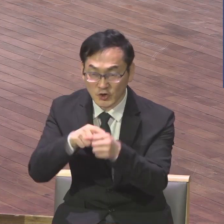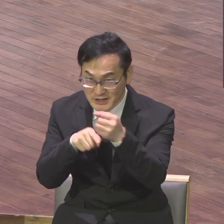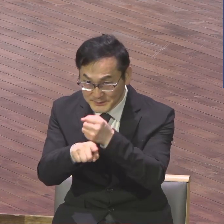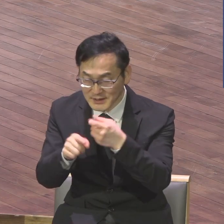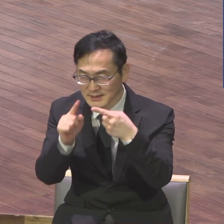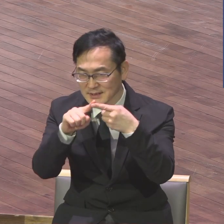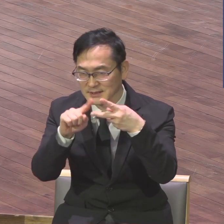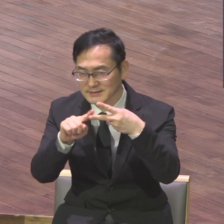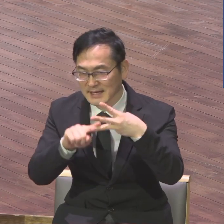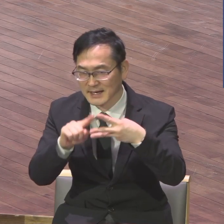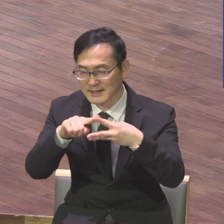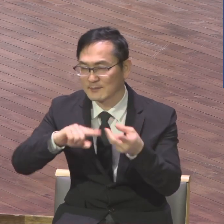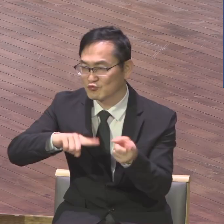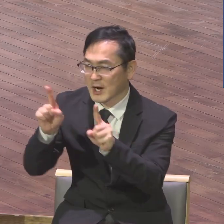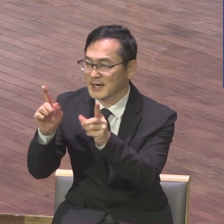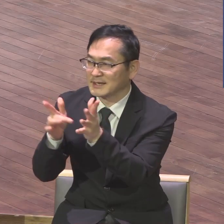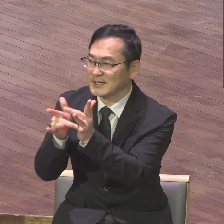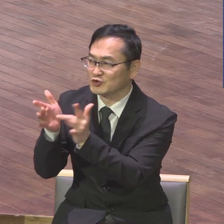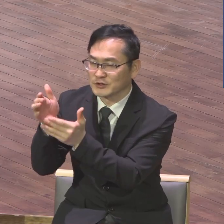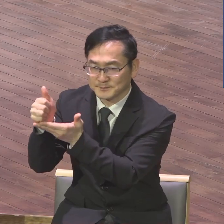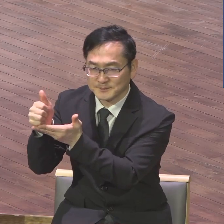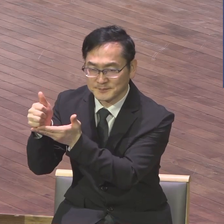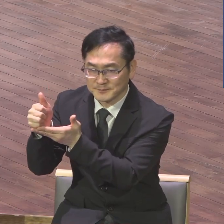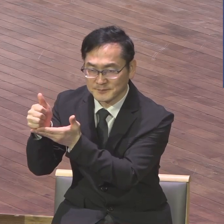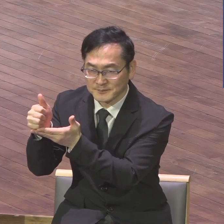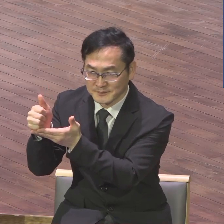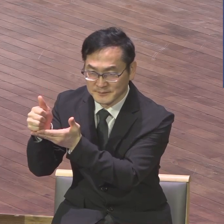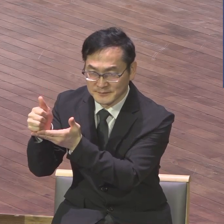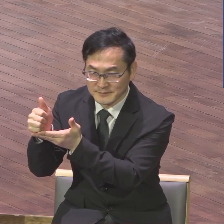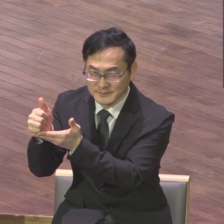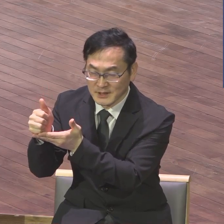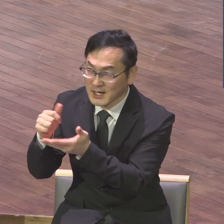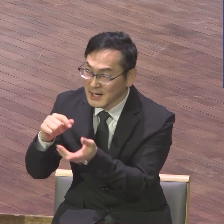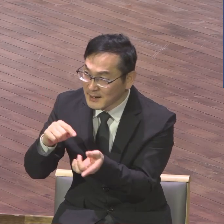이 부활의 예수님 앞에서는